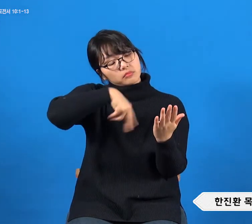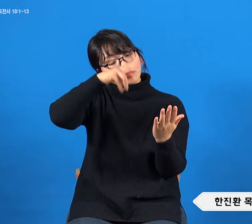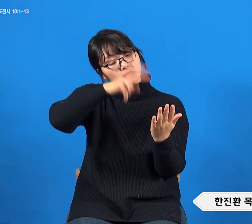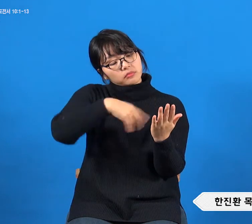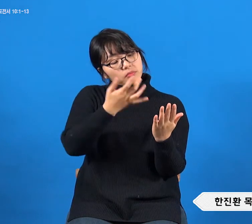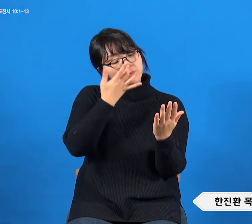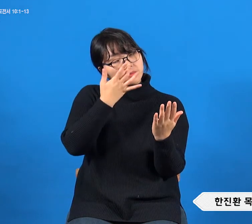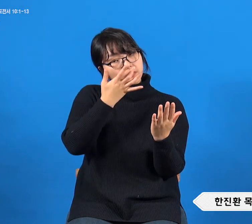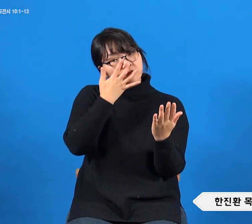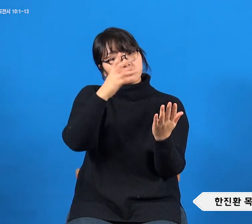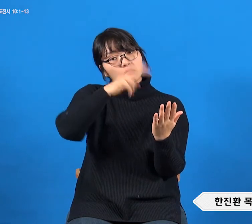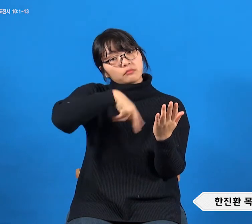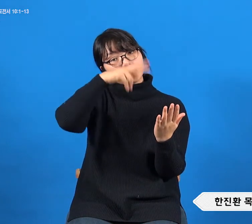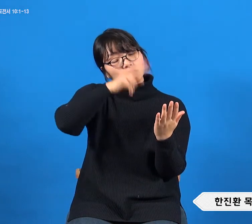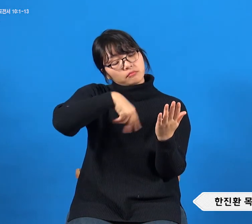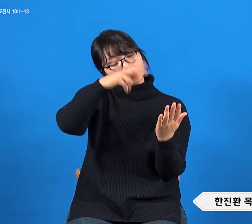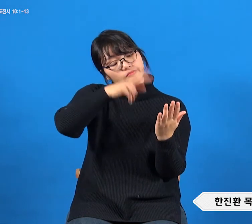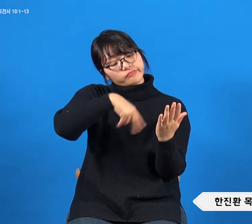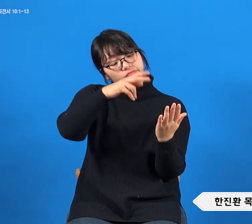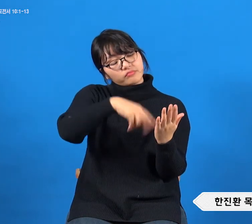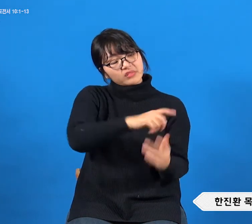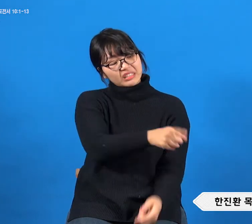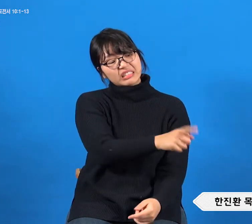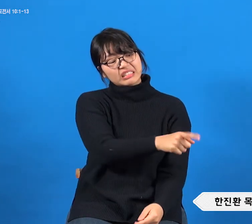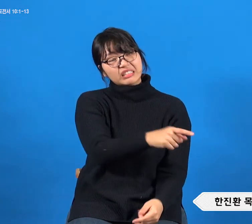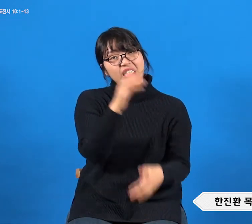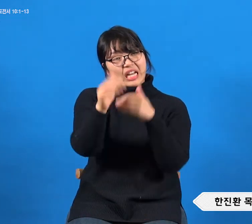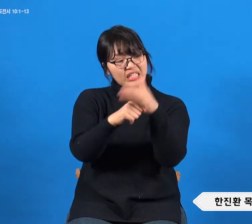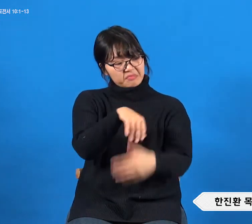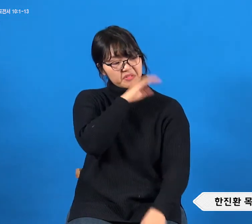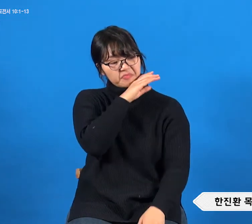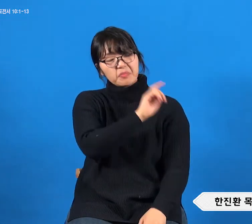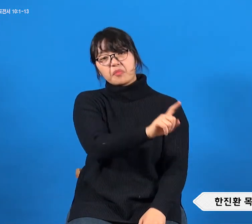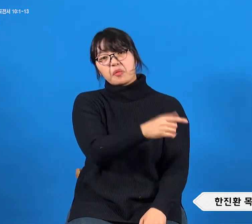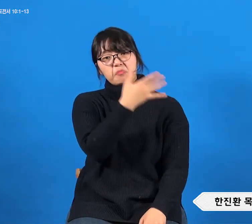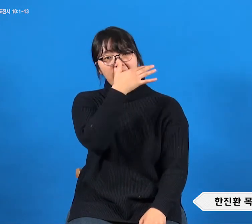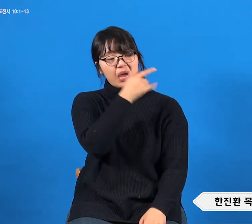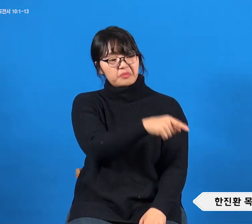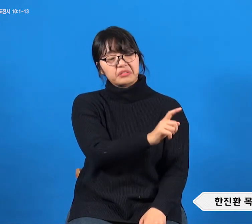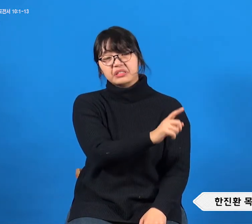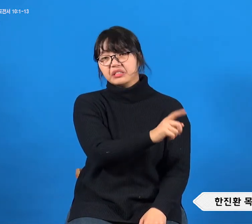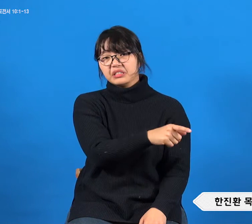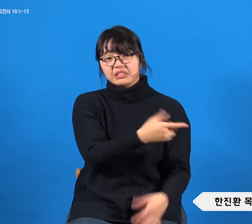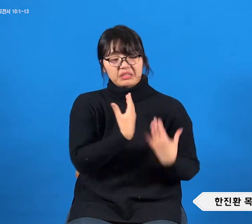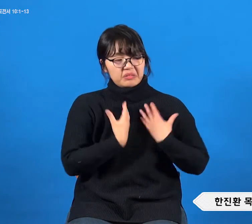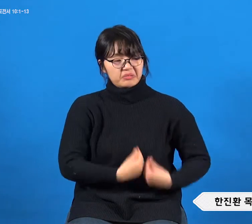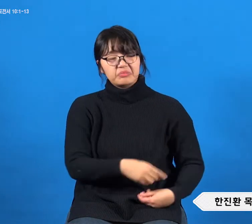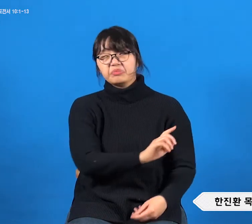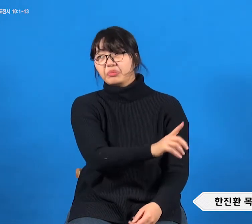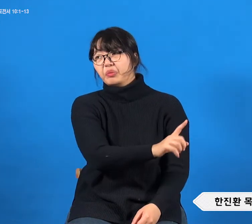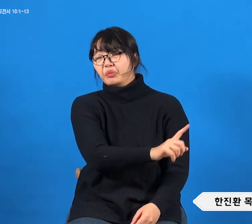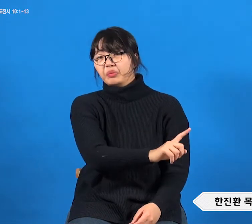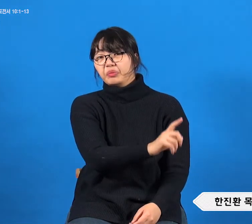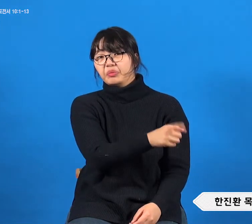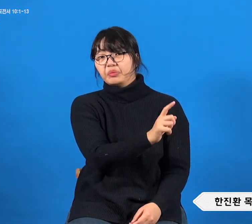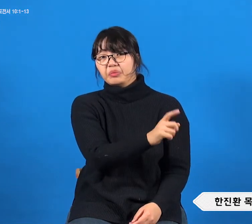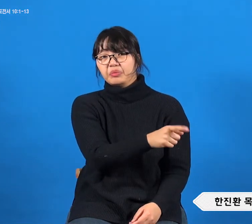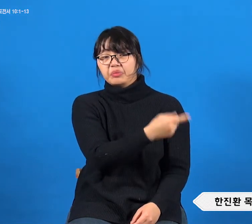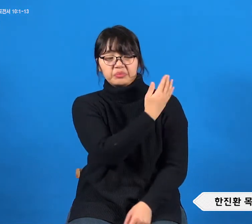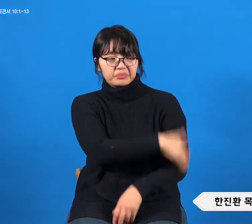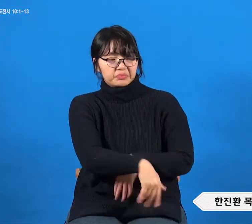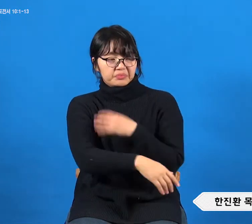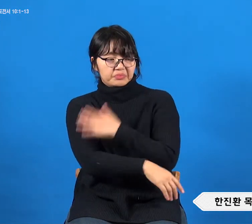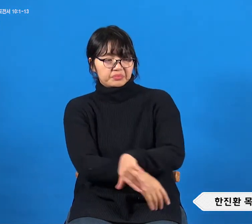읽으면 이스라엘 백성들을 비난하고 넘어가기가 쉽습니다. 이 사람들 참 한심한 사람들이네.